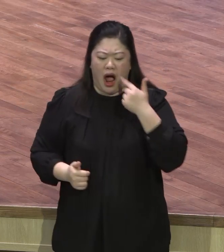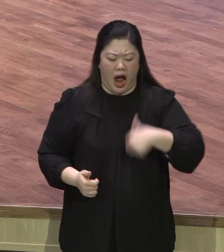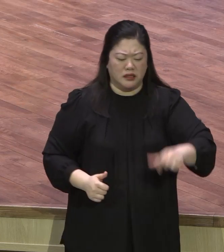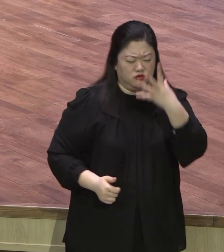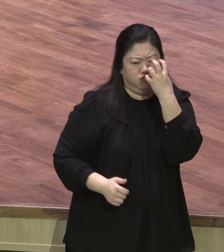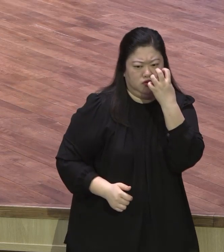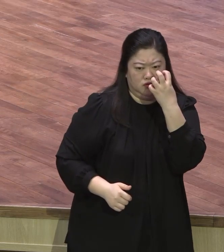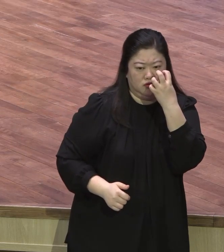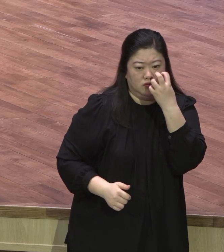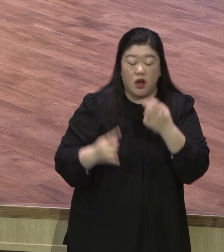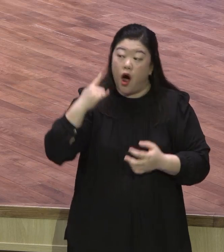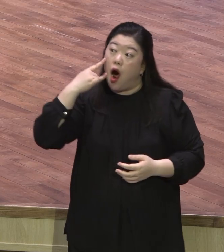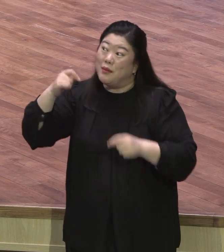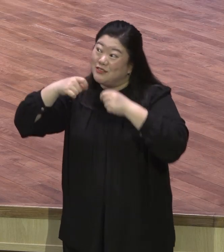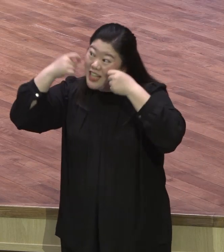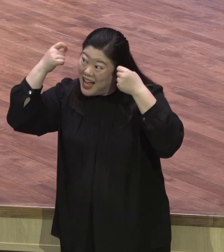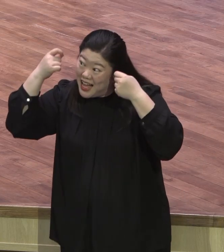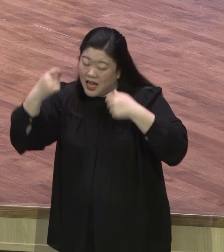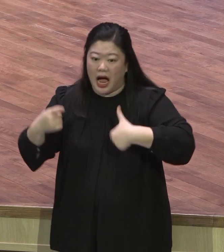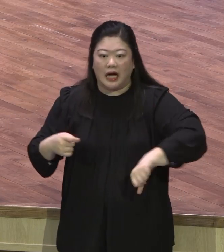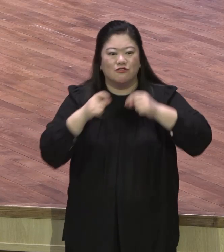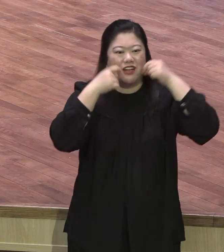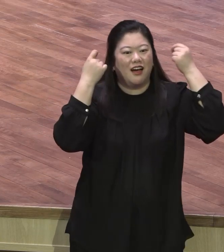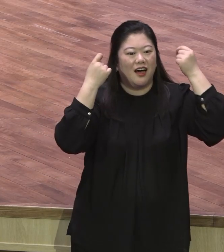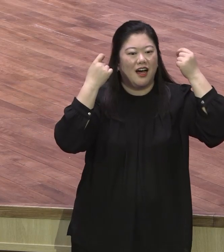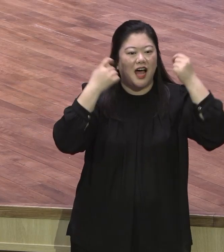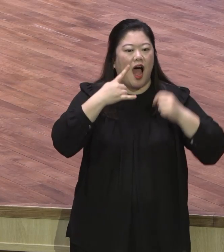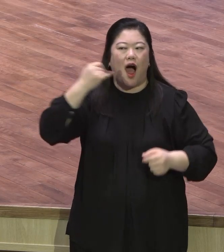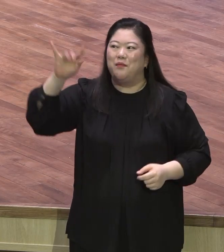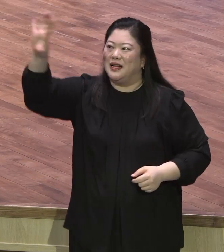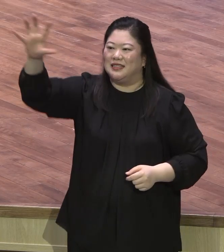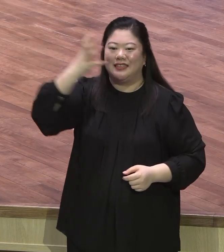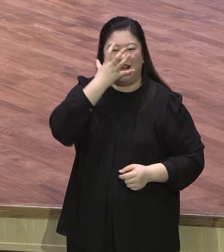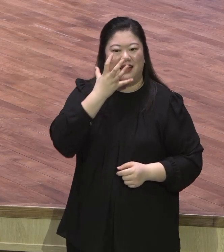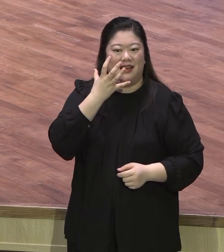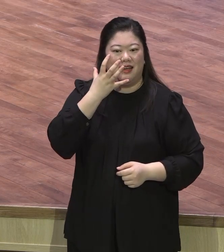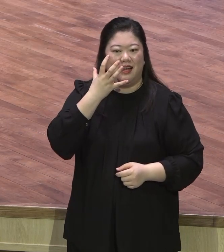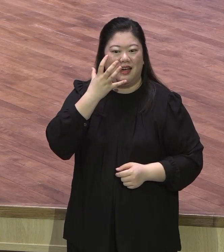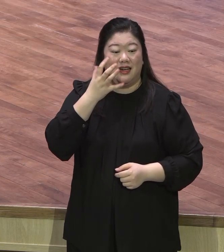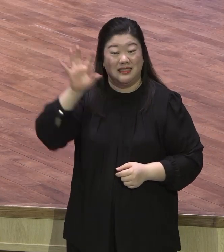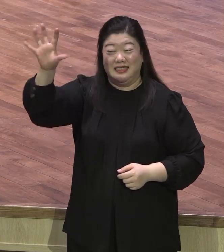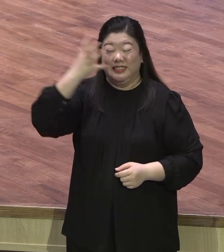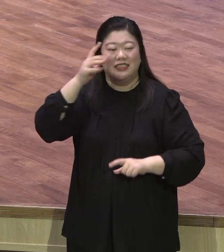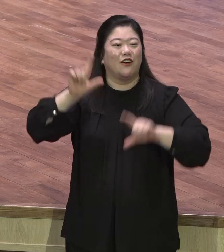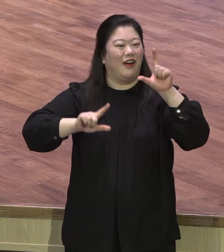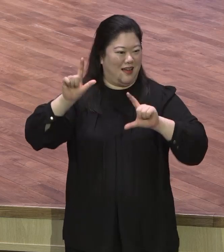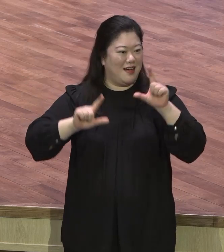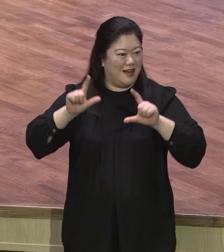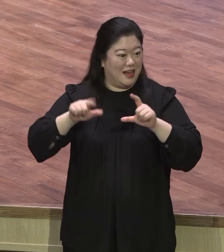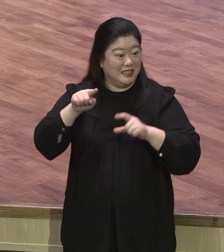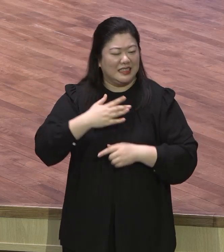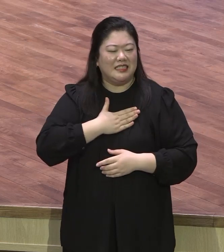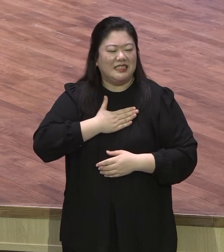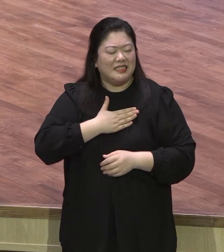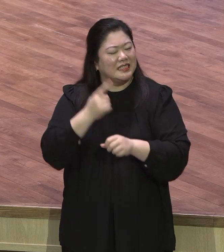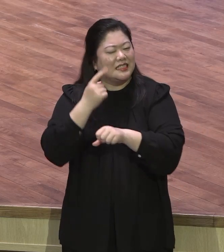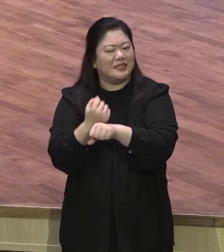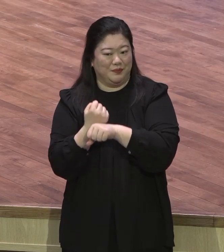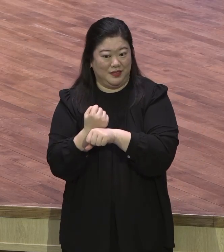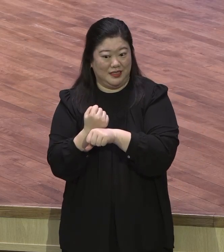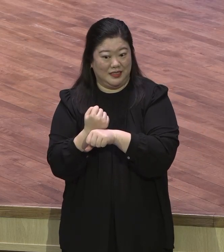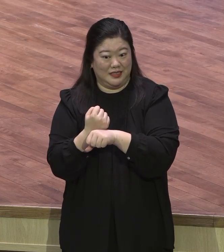받아요 이걸 싱크로닉 경향이라 쉽게 말해서 서로 좋아하는